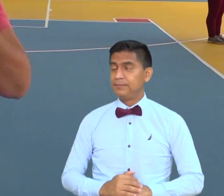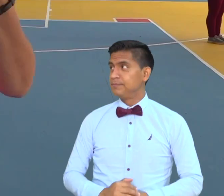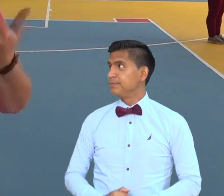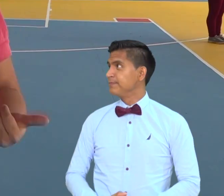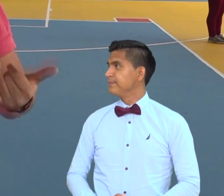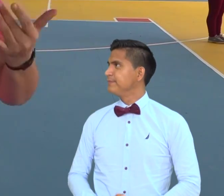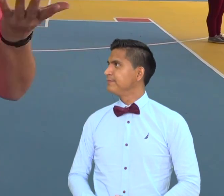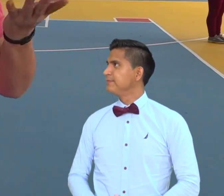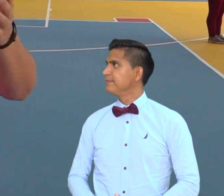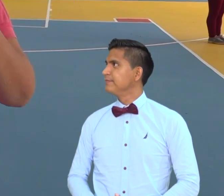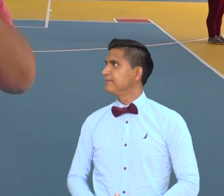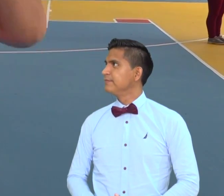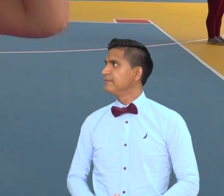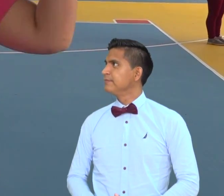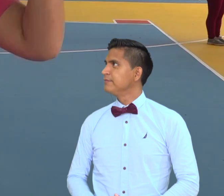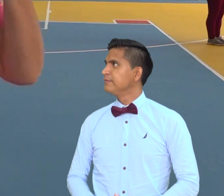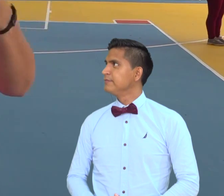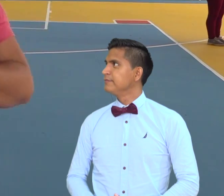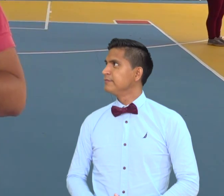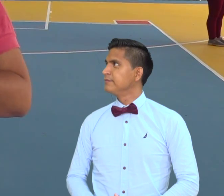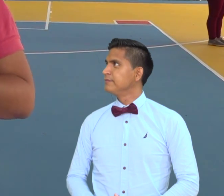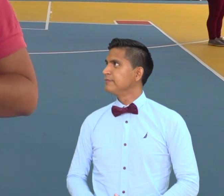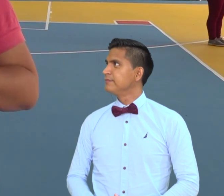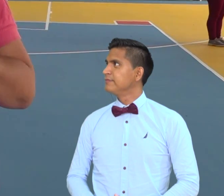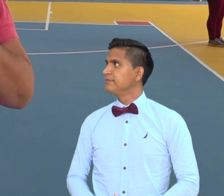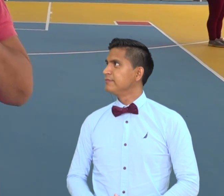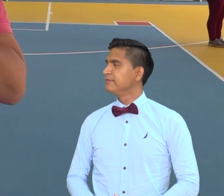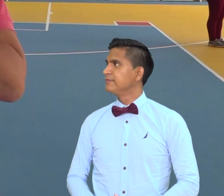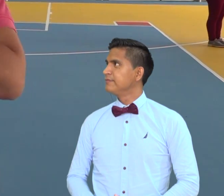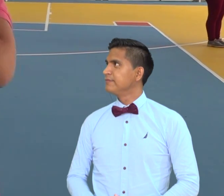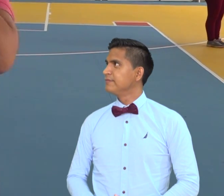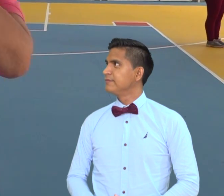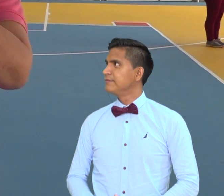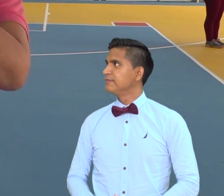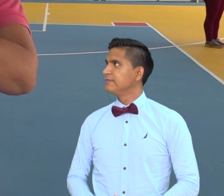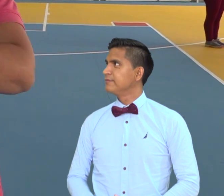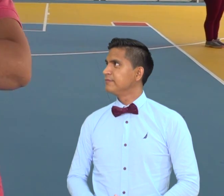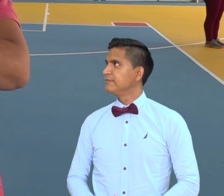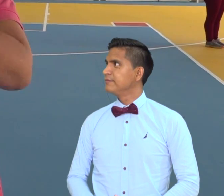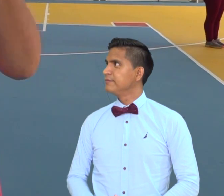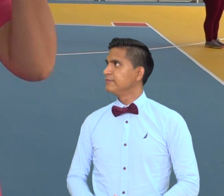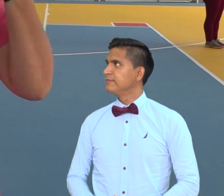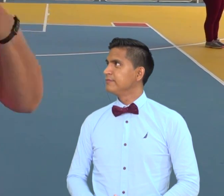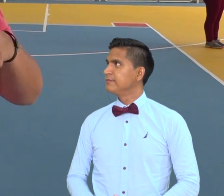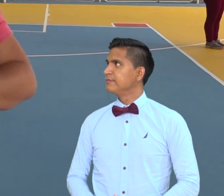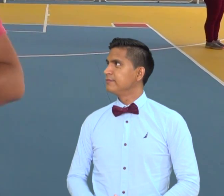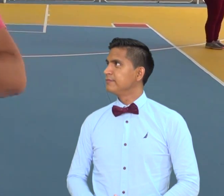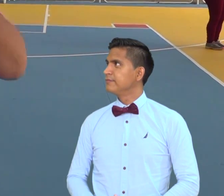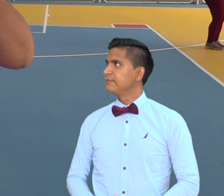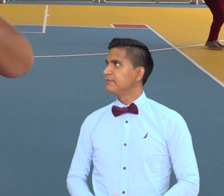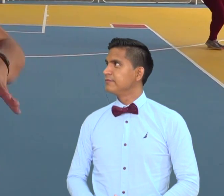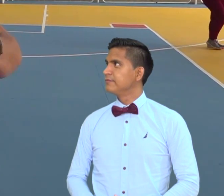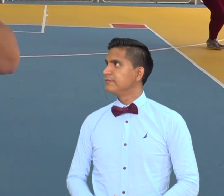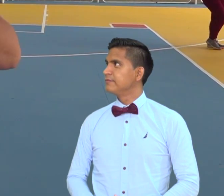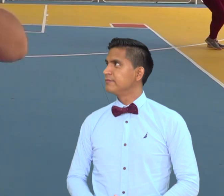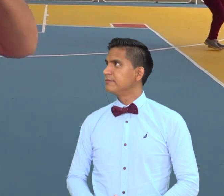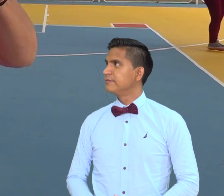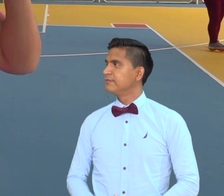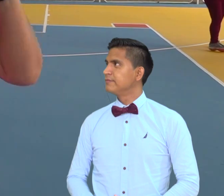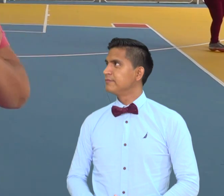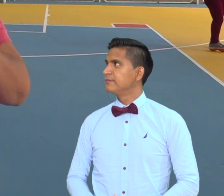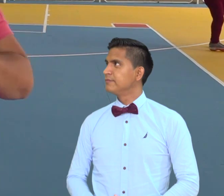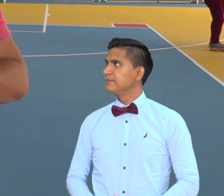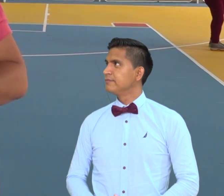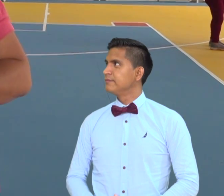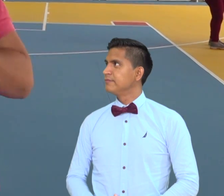educativa. Ahora la cubierta es una realidad, y aunque debamos esperar a que termine el COVID-19 para regresar a las aulas, los